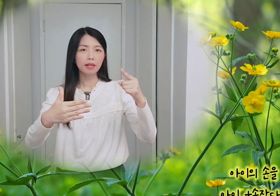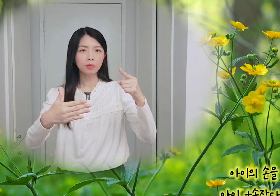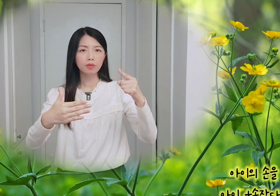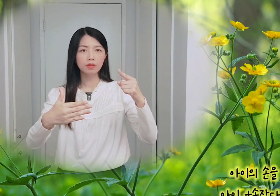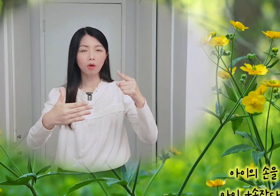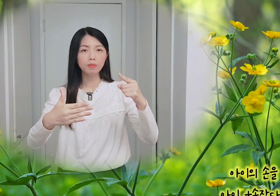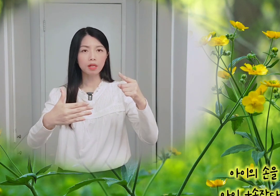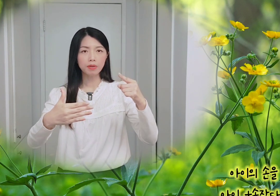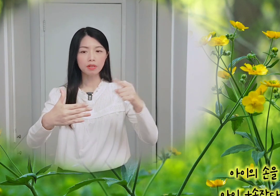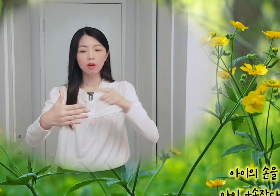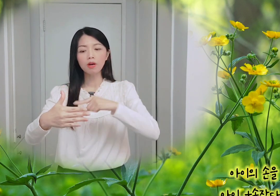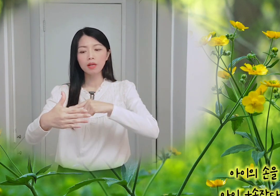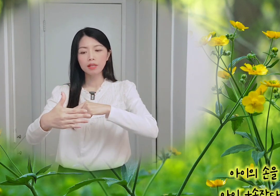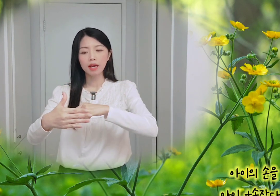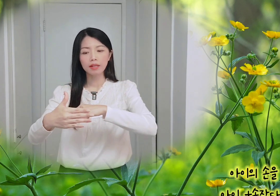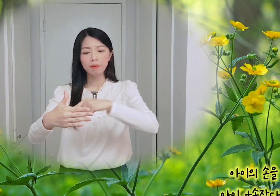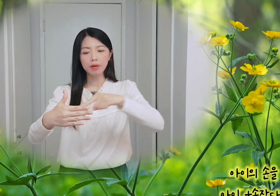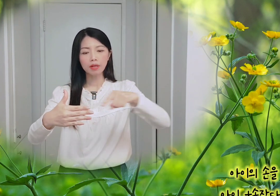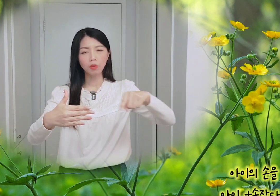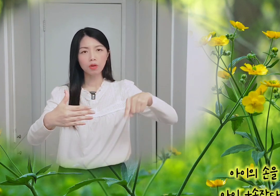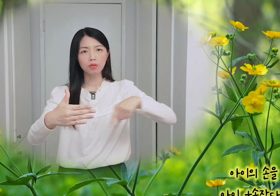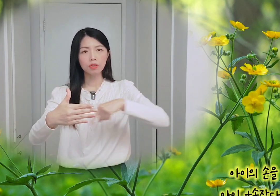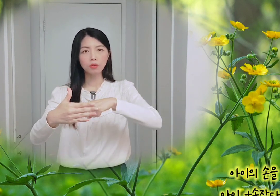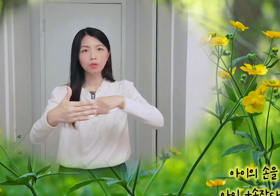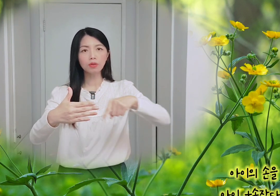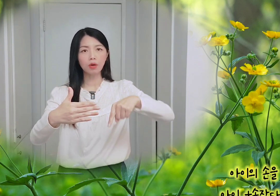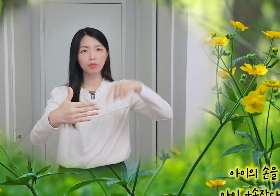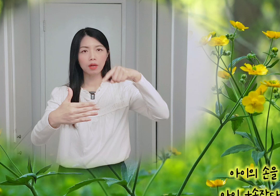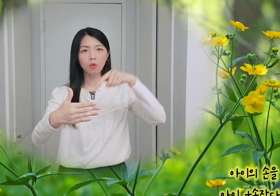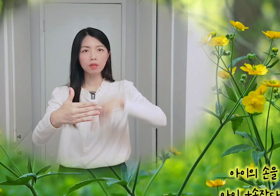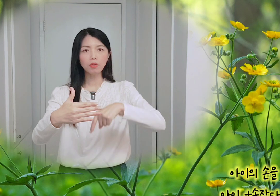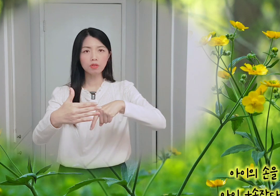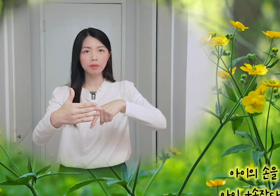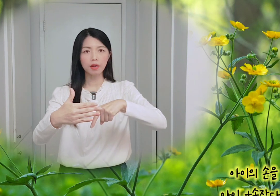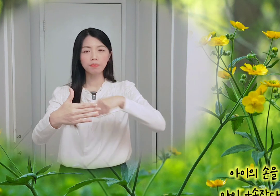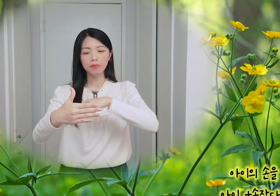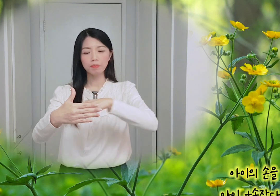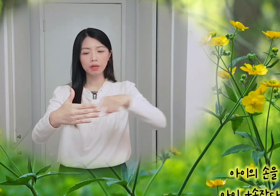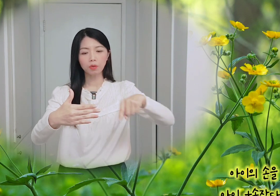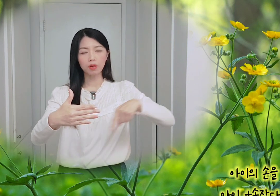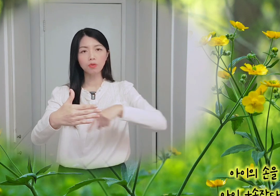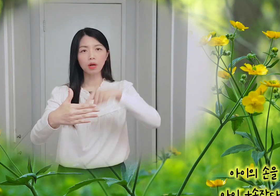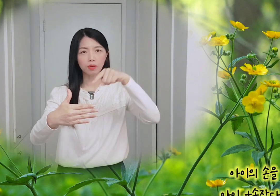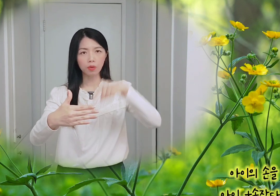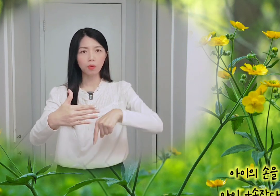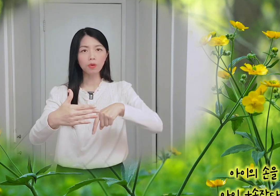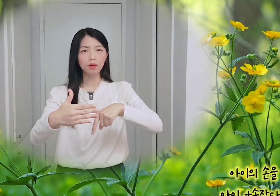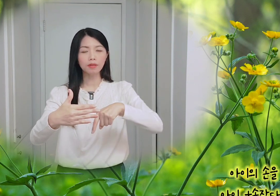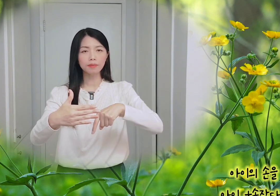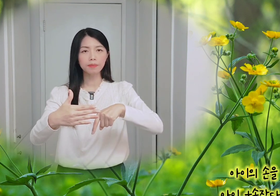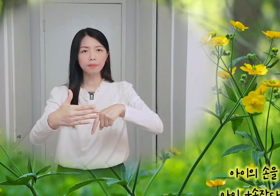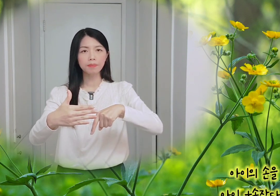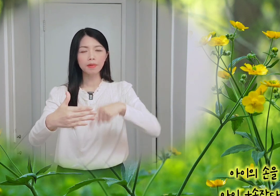주시고 다른 손은 검지를 펴셔서 이 안을 한 바퀴 돌려주시고 가운데 콕 찍어 주시면 돼요. 한 바퀴 돌리고 가운데